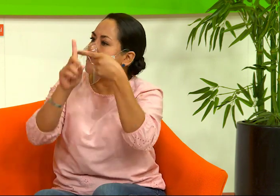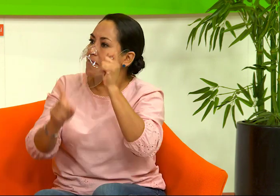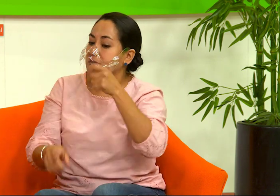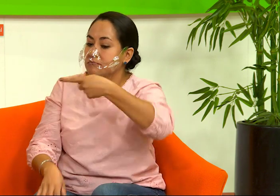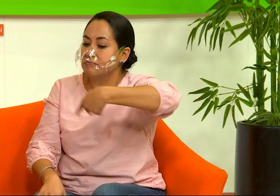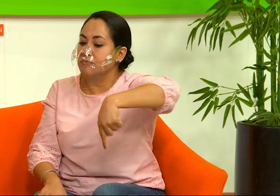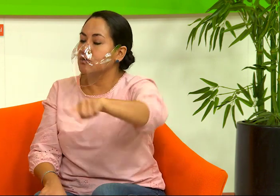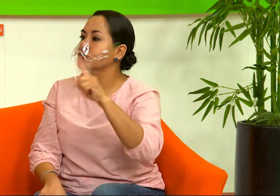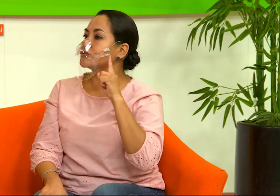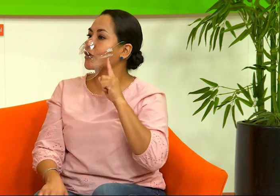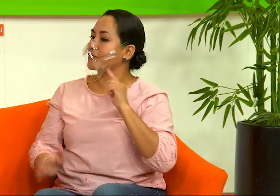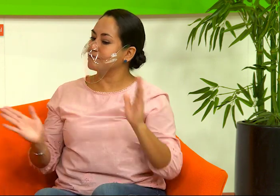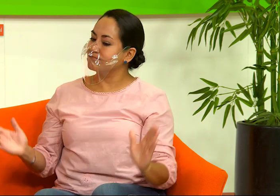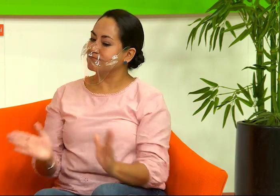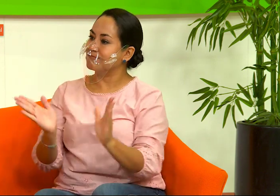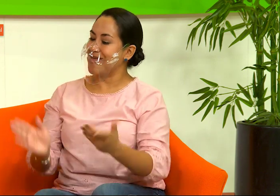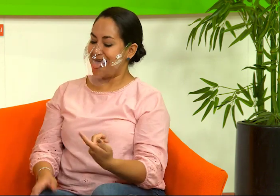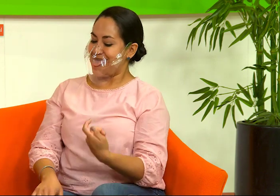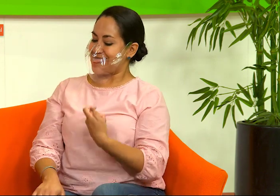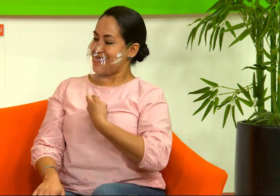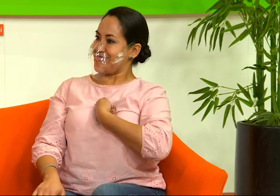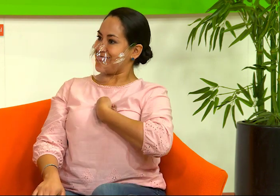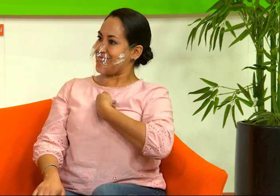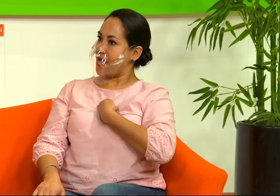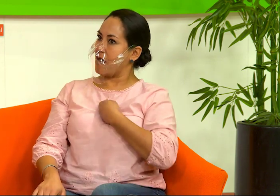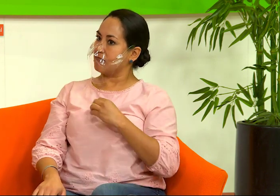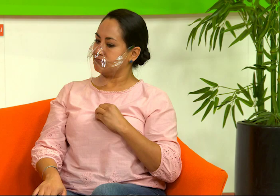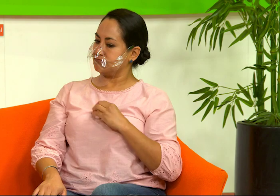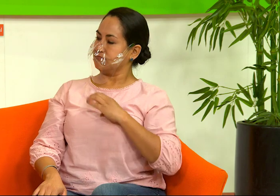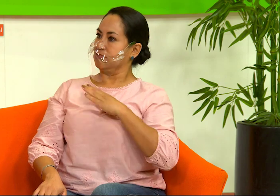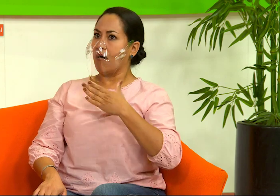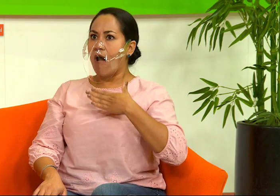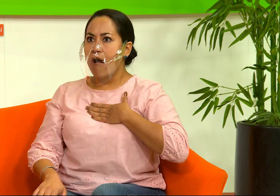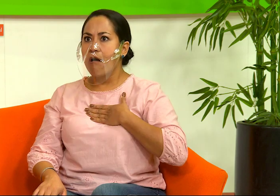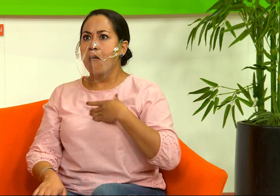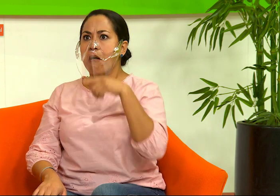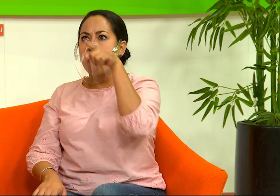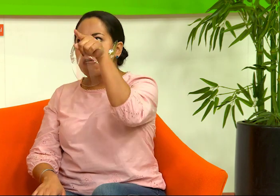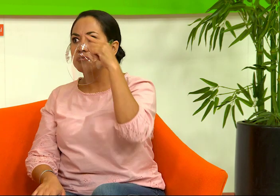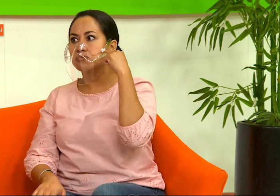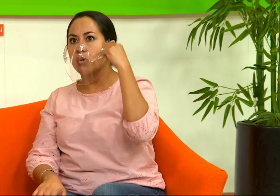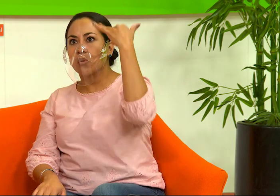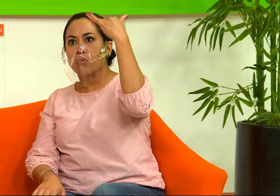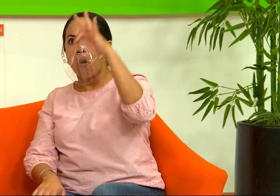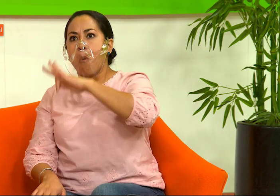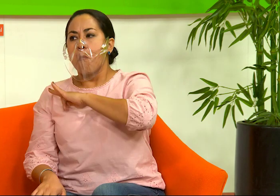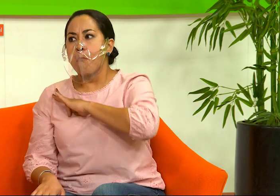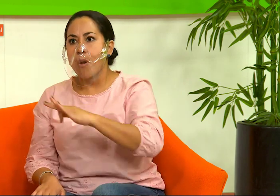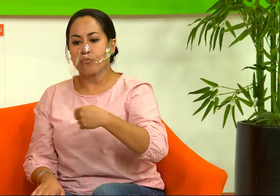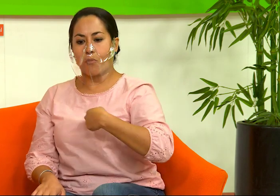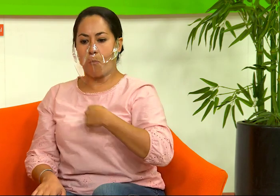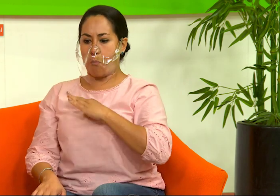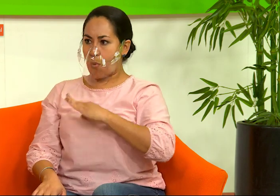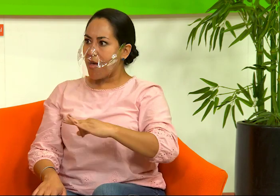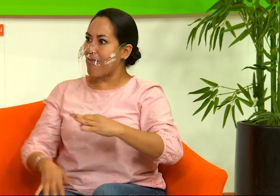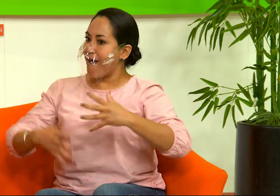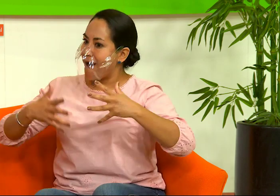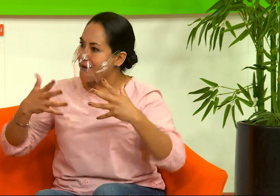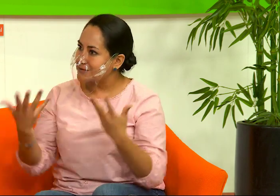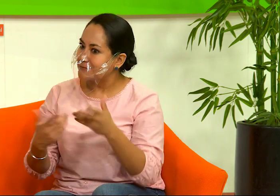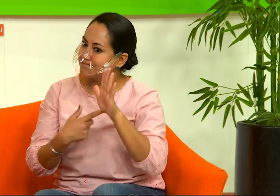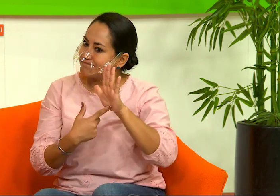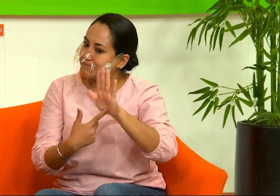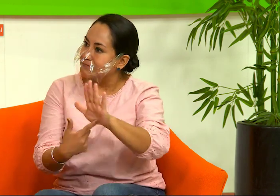podemos mostrarles muchas situaciones que pasan con las personas sordas. Eso les ayuda a promover y a generar cada vez más y más